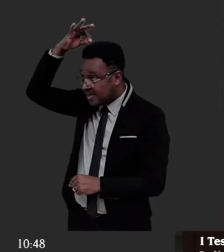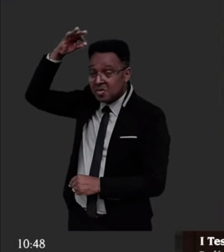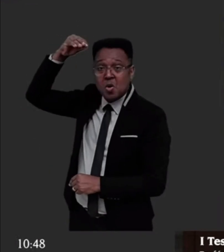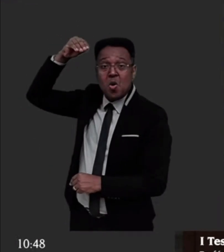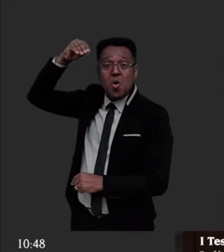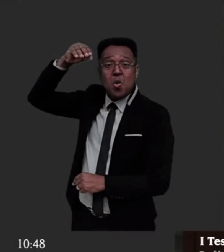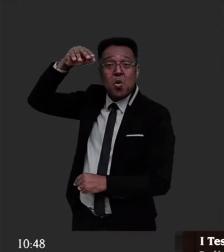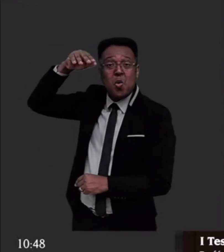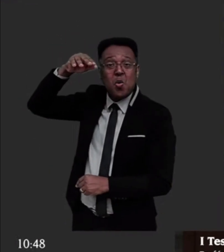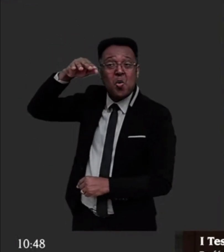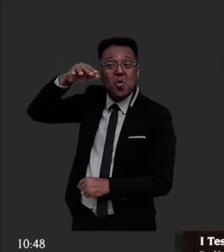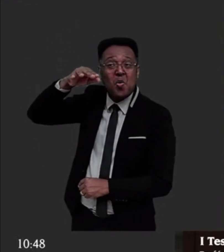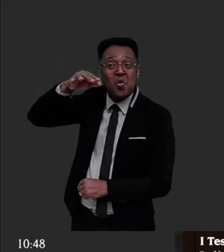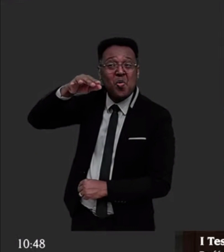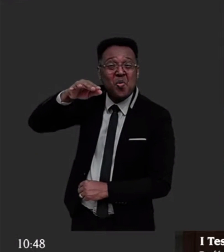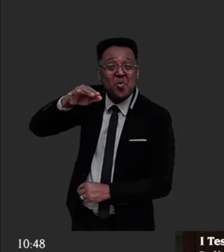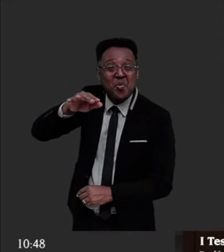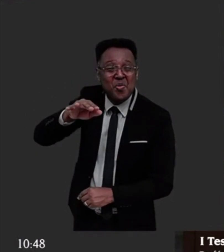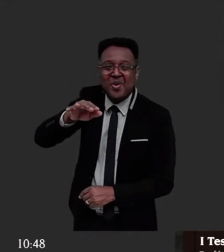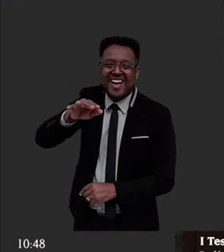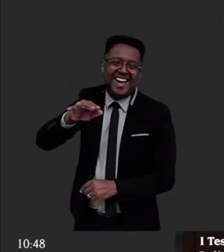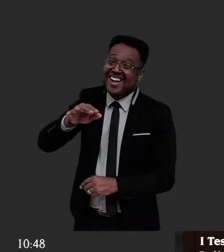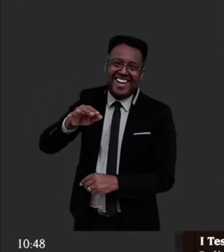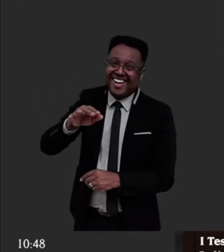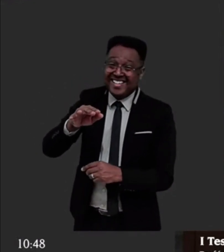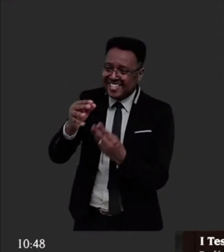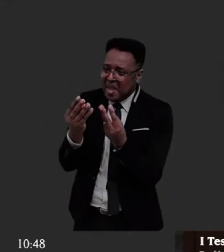de Deus, porque foi Deus quem fez o universo.